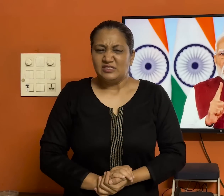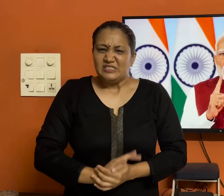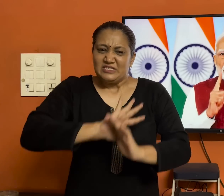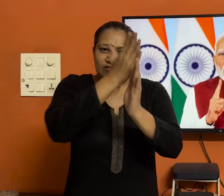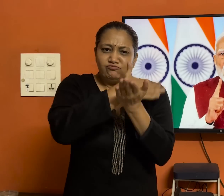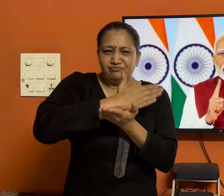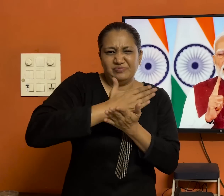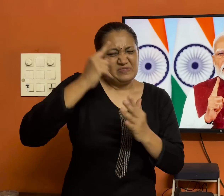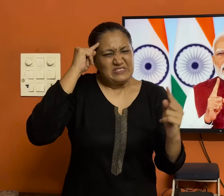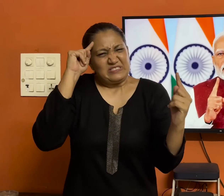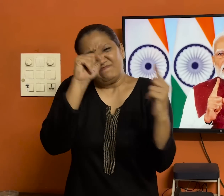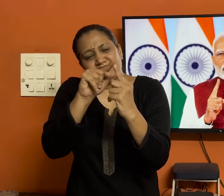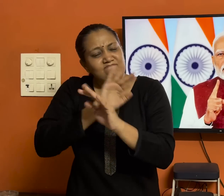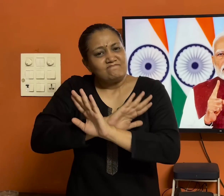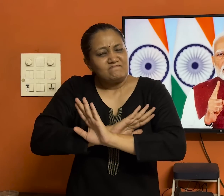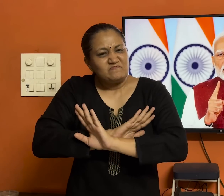मिट्टी में मिलाने के लिए